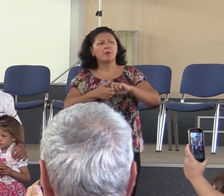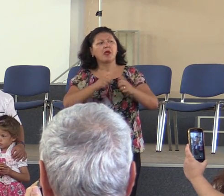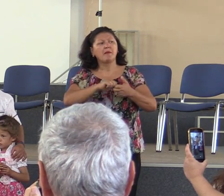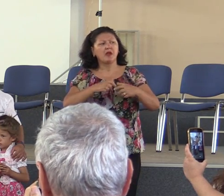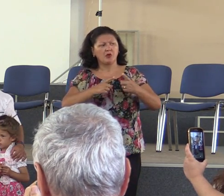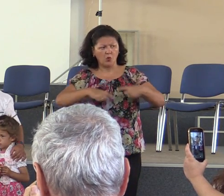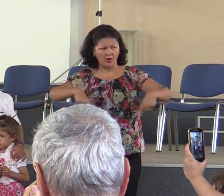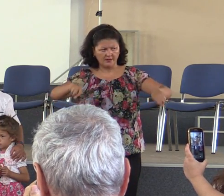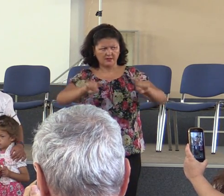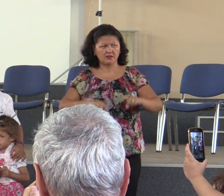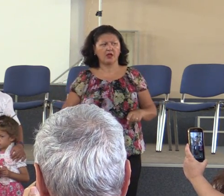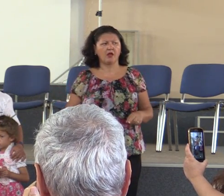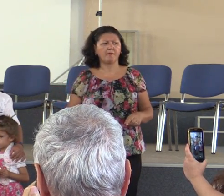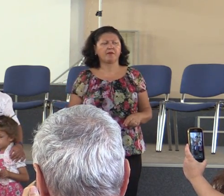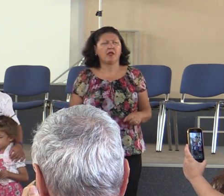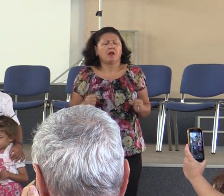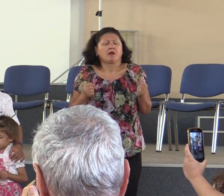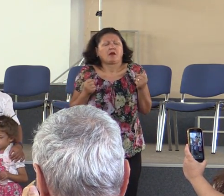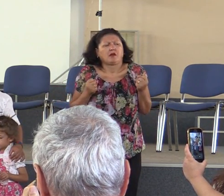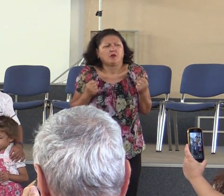poverile noastre,